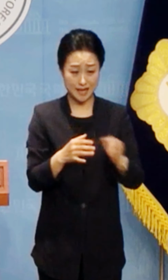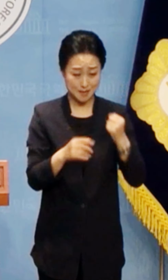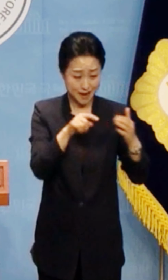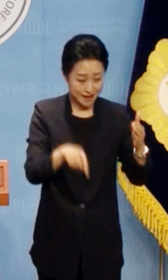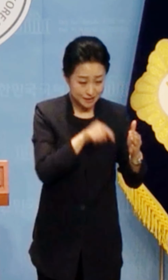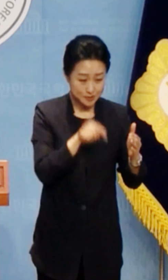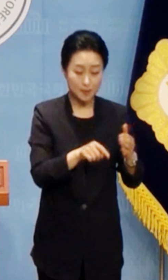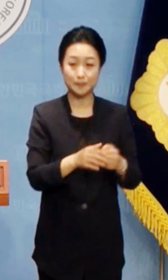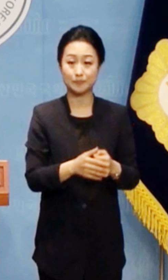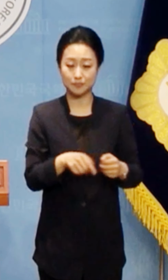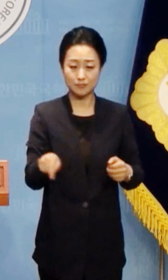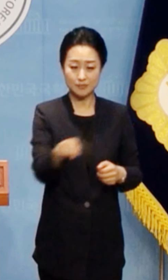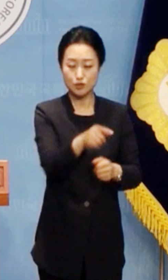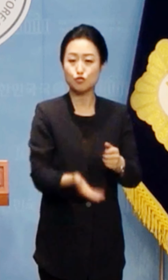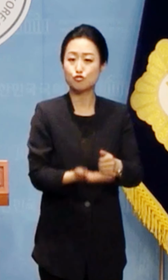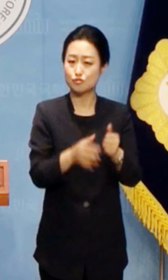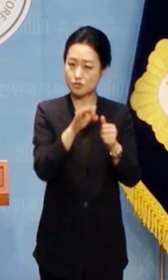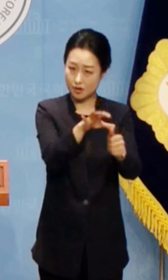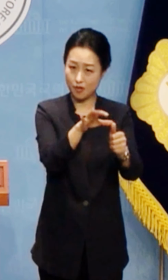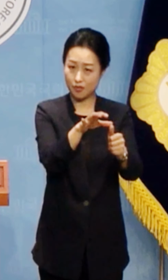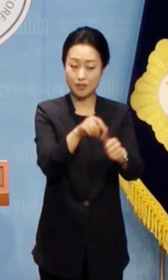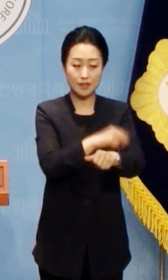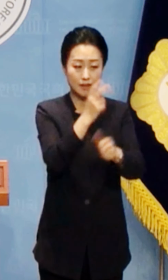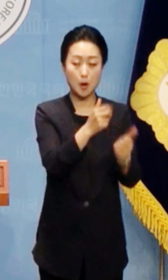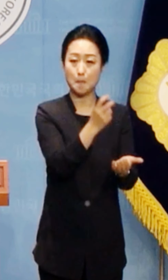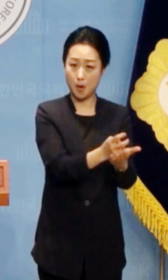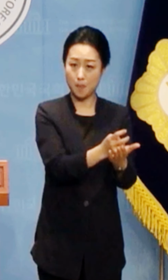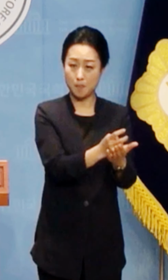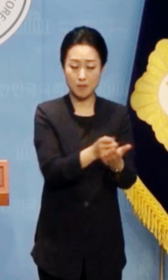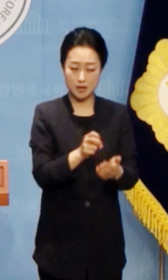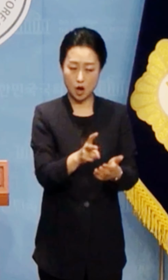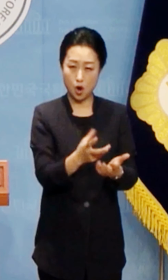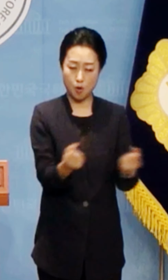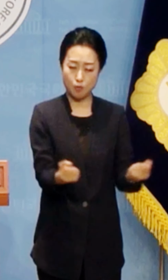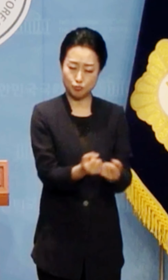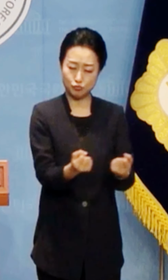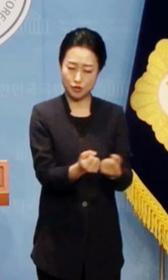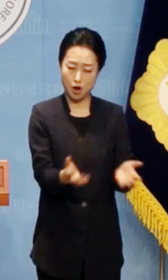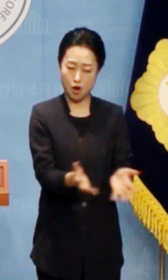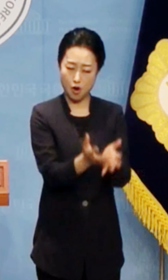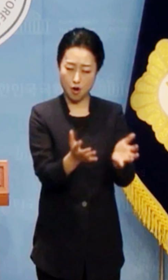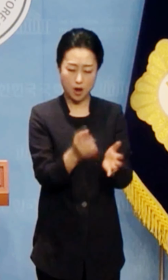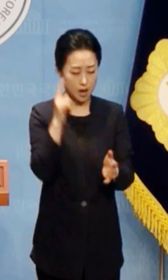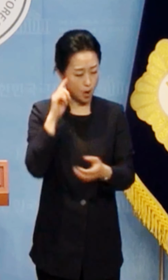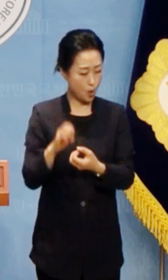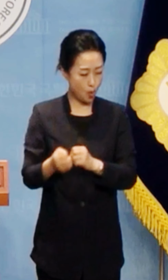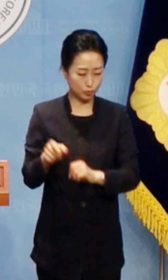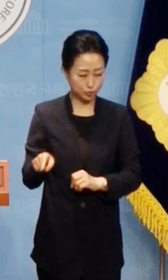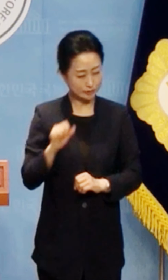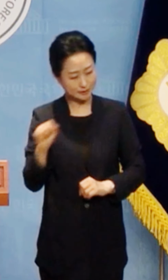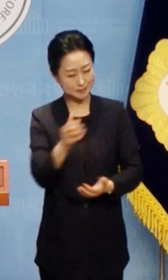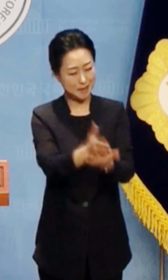내부에서는 제 3자 추천 방식의 특검법이 여당의 분열을 노리는 꼼수라는 말도 나오고